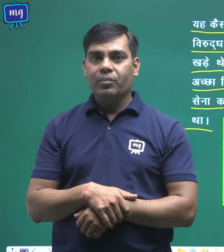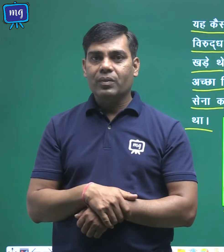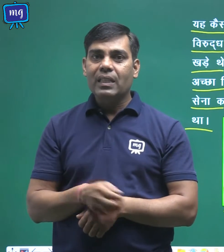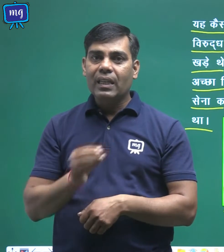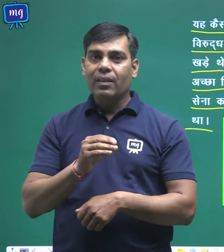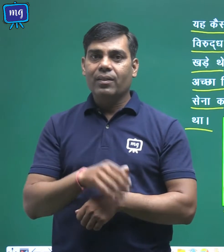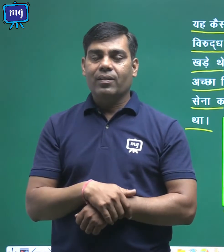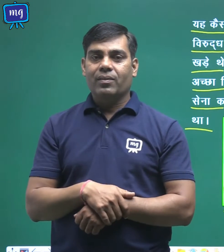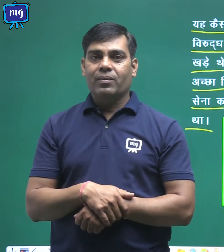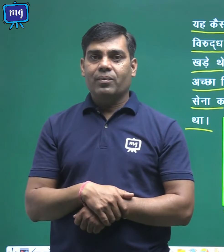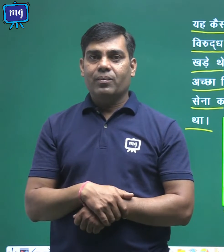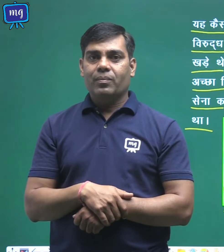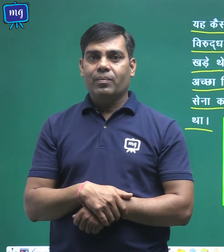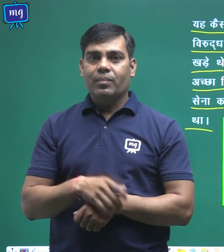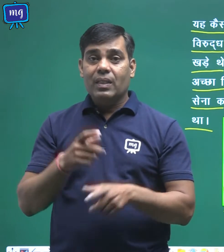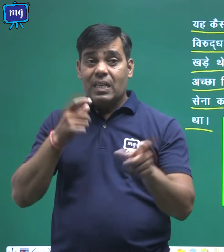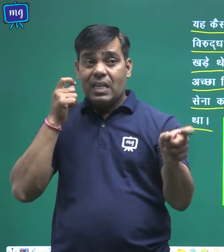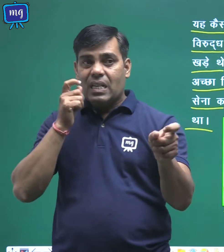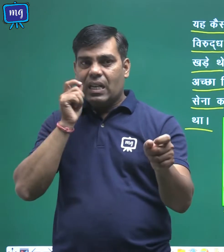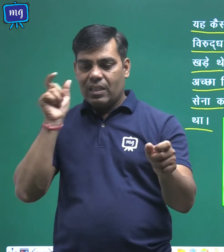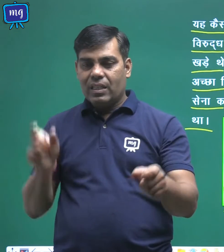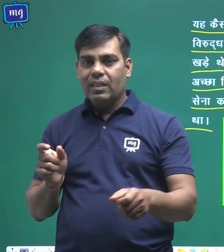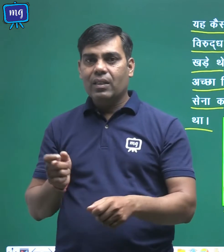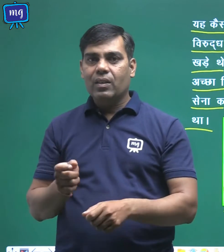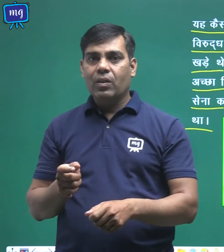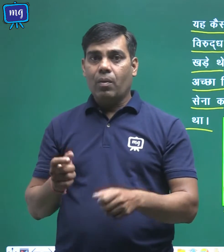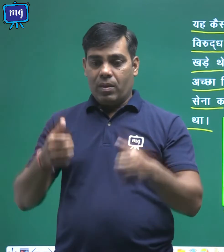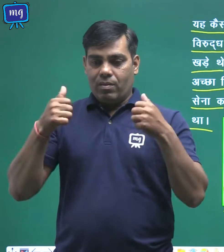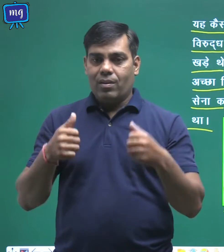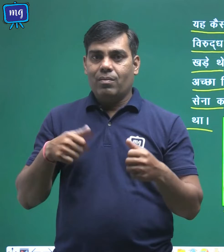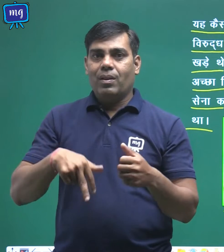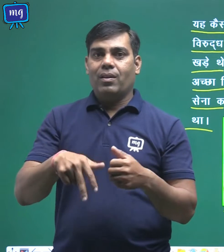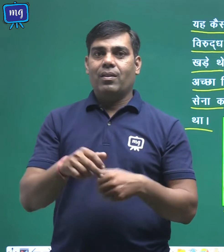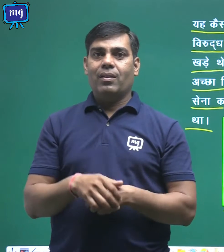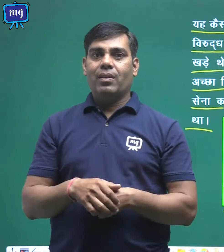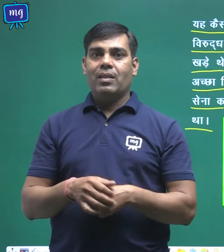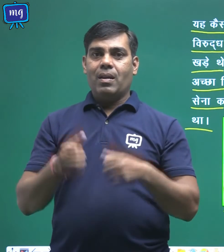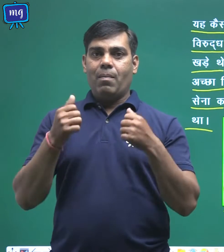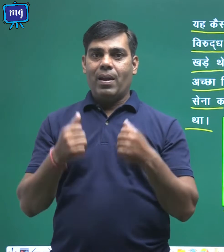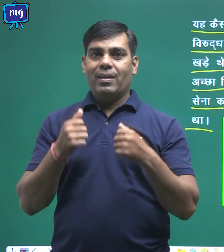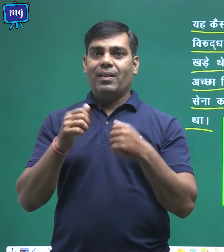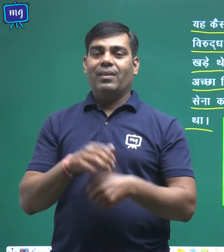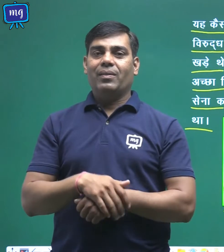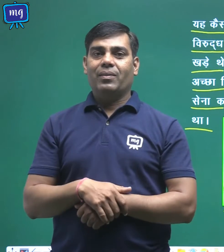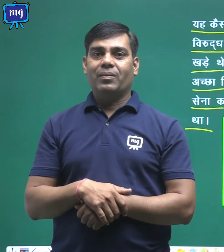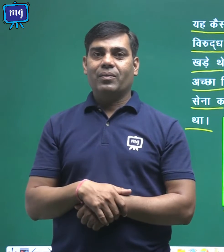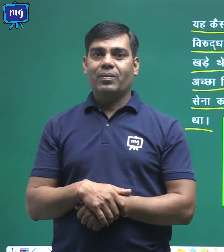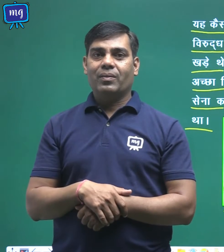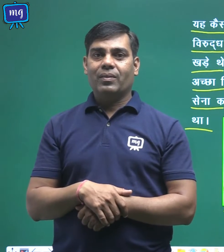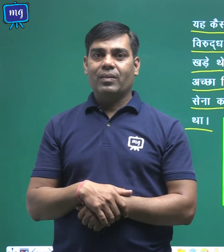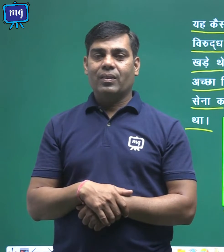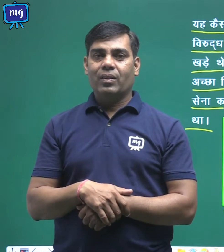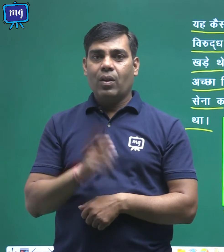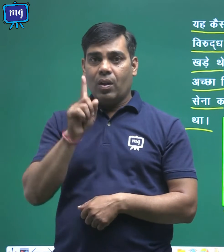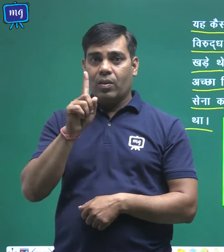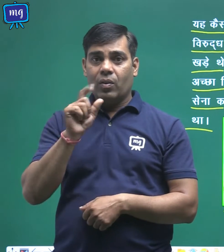कि अर्जुन रथ पर सवार होकर कौरवों